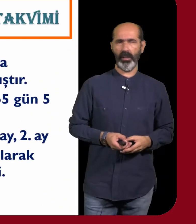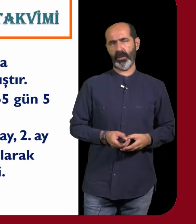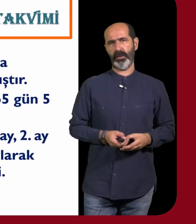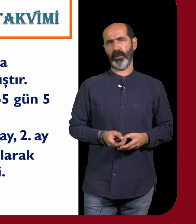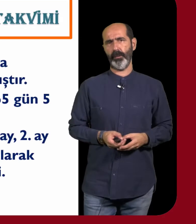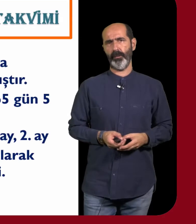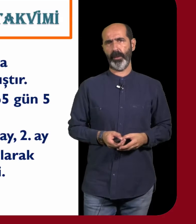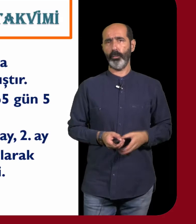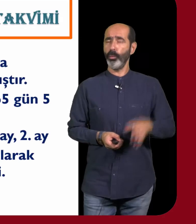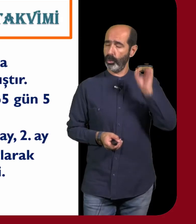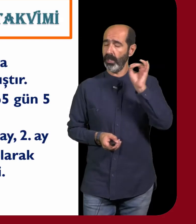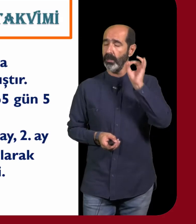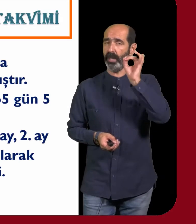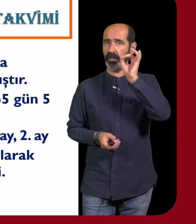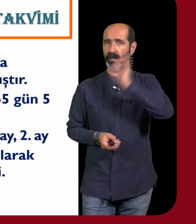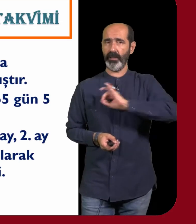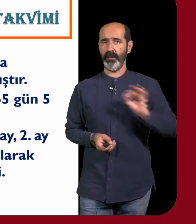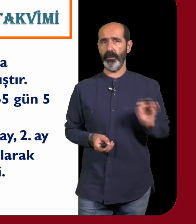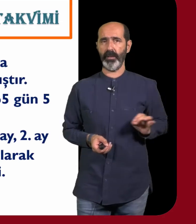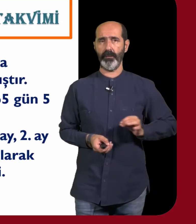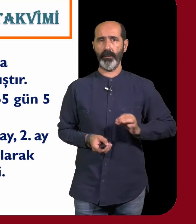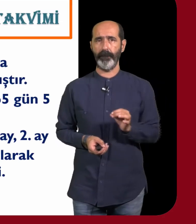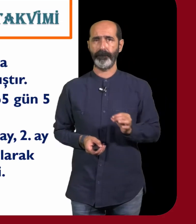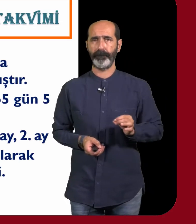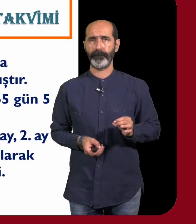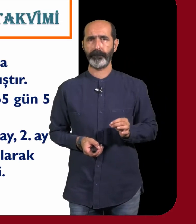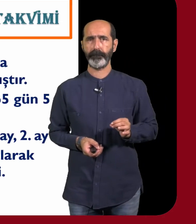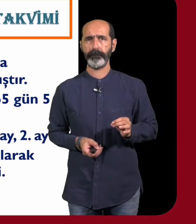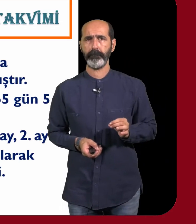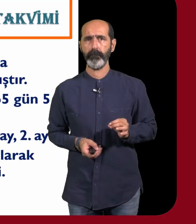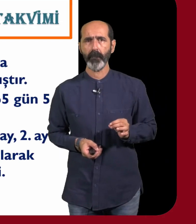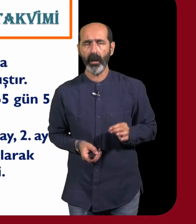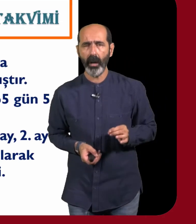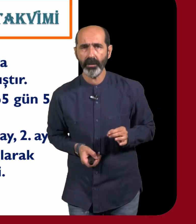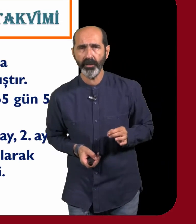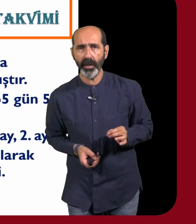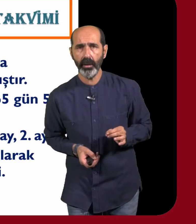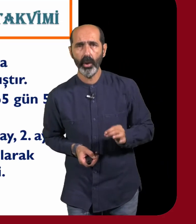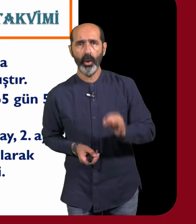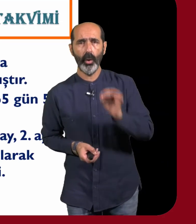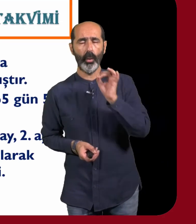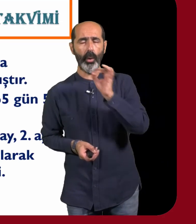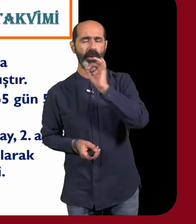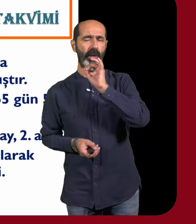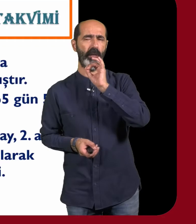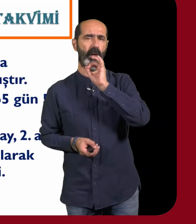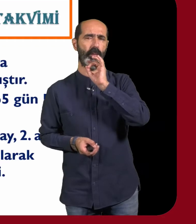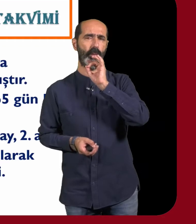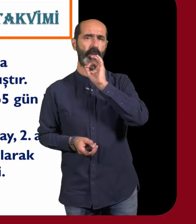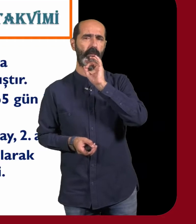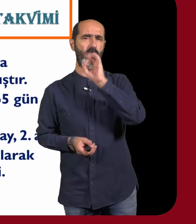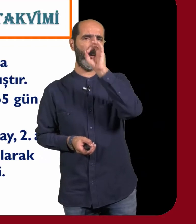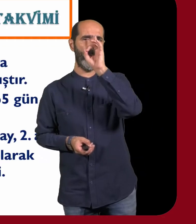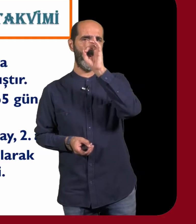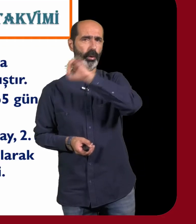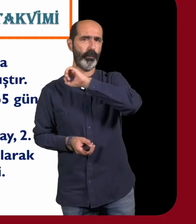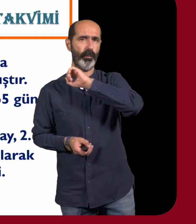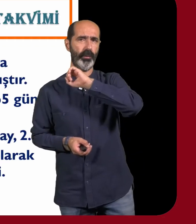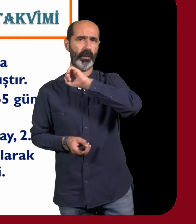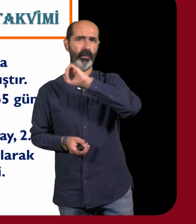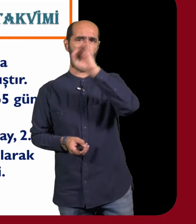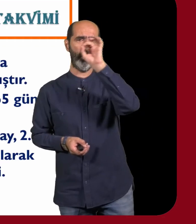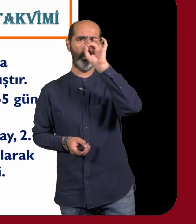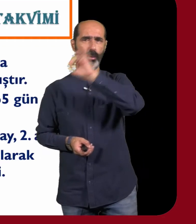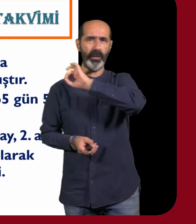arkadaşlar ilk takviminize Türklerin meydana getirdiği bir takvime hangisine 12 hayvanlı Türk takvimi mı